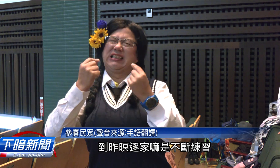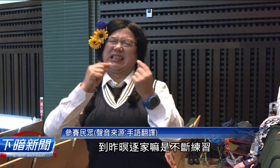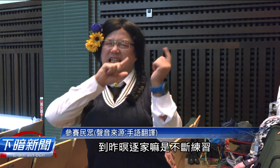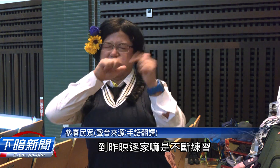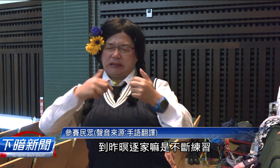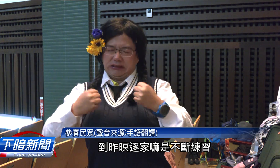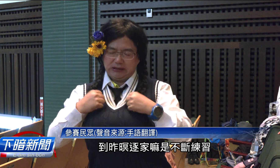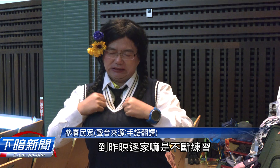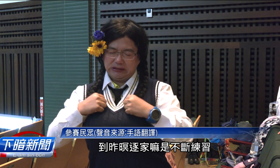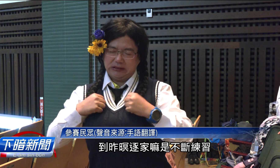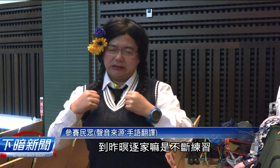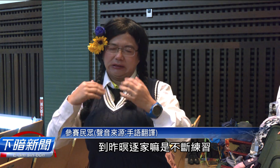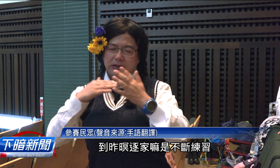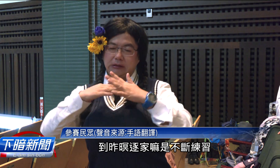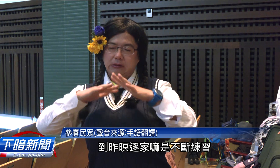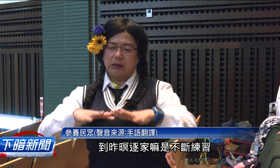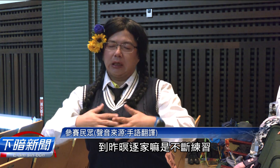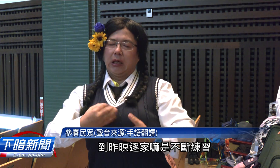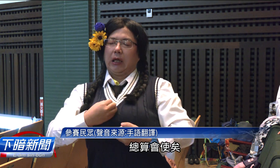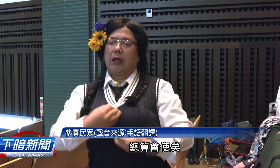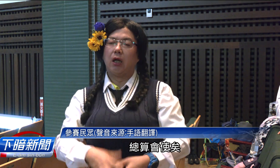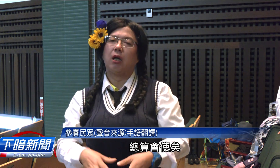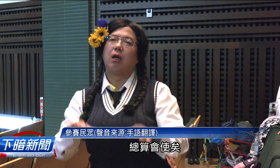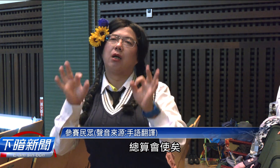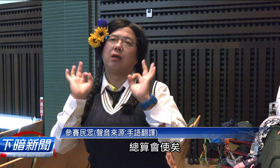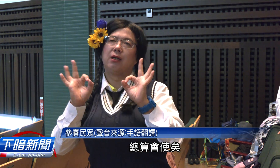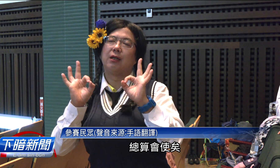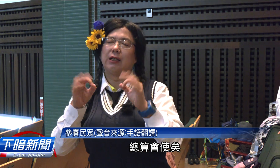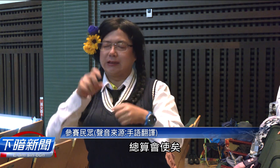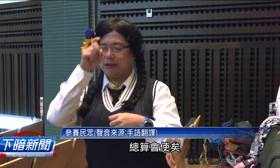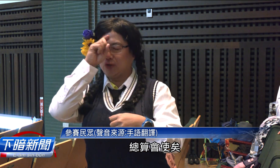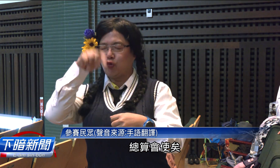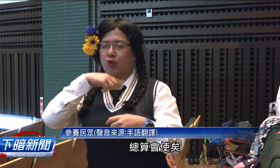大家持续的一直练习，那终于卸下，那